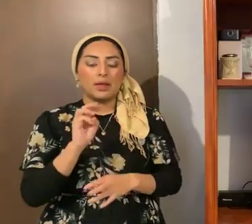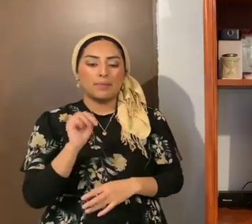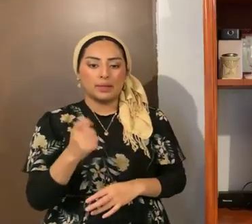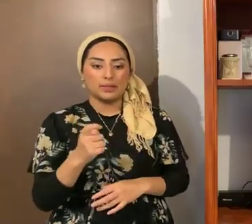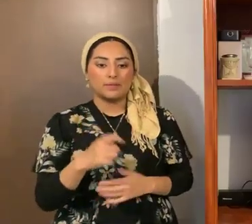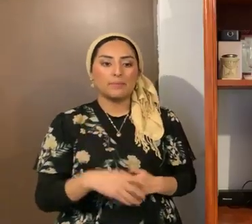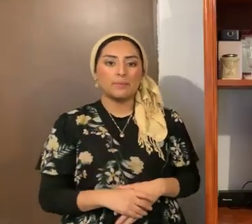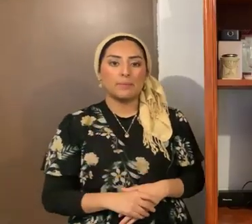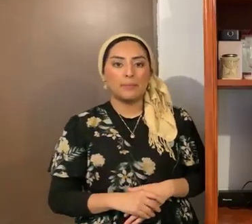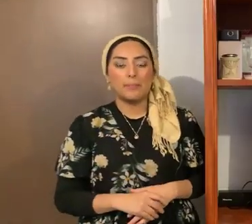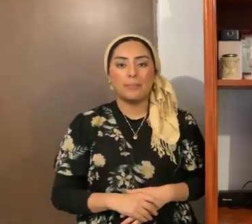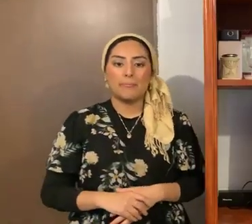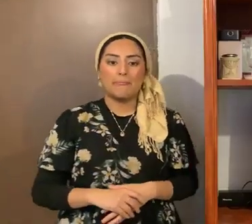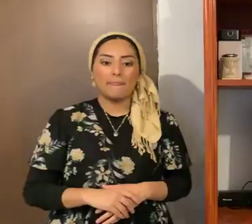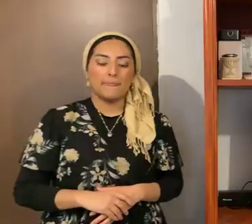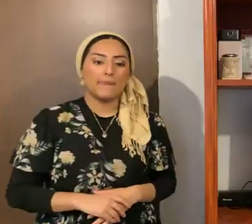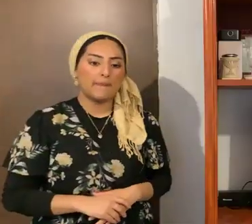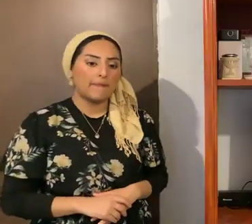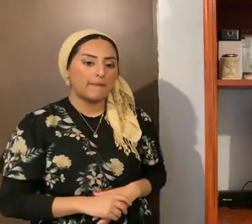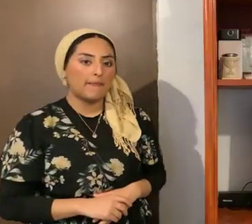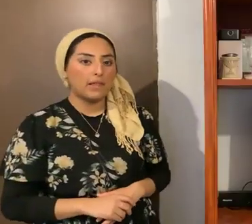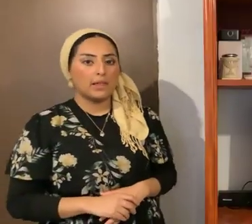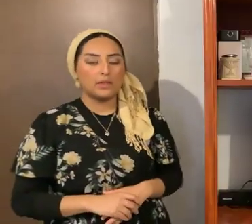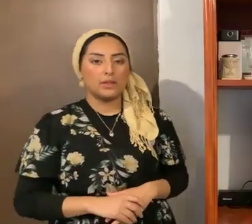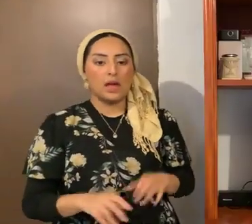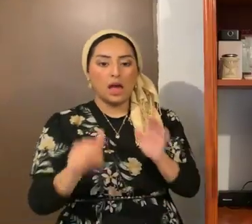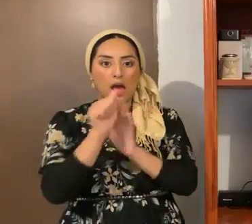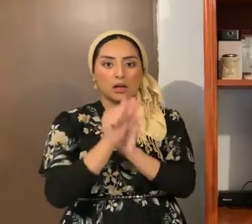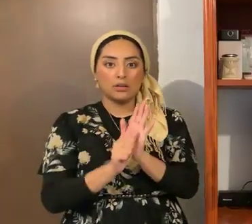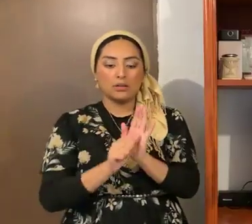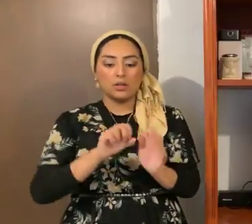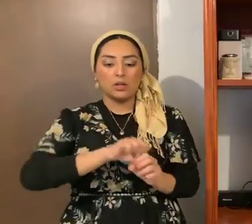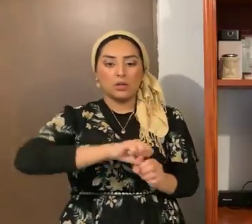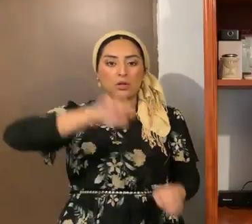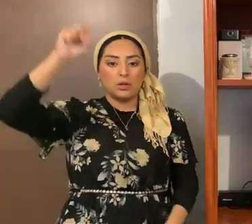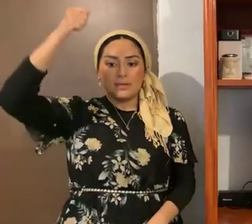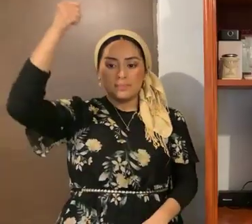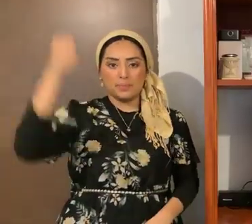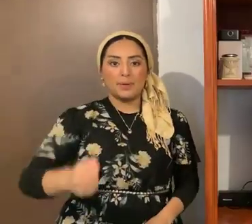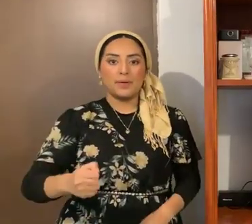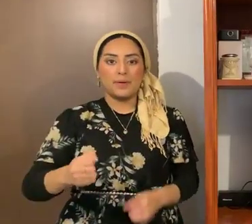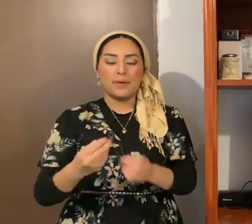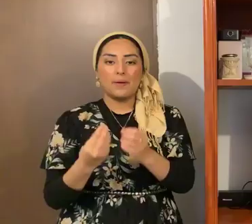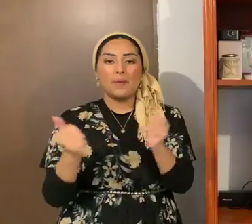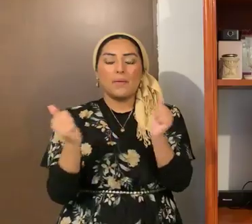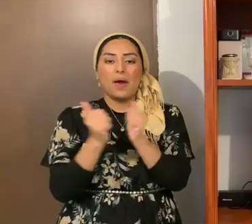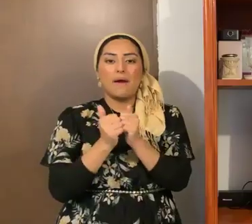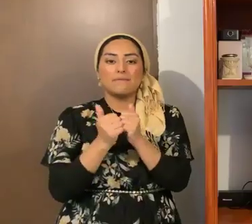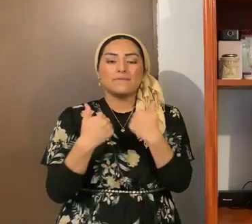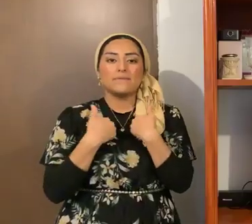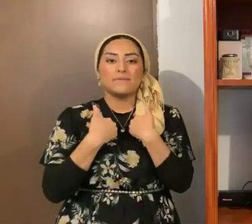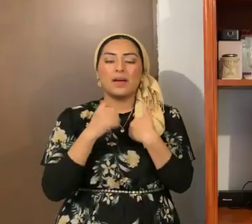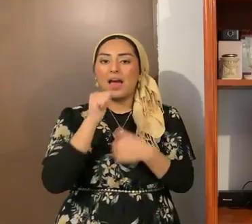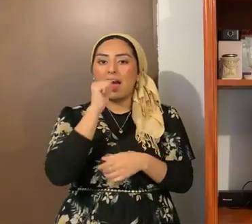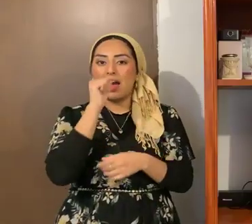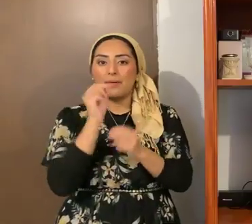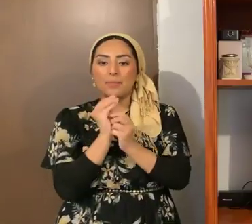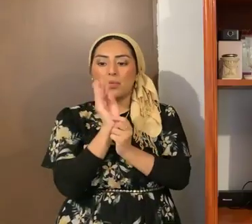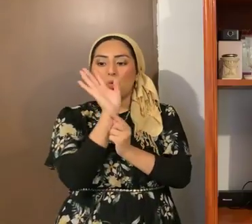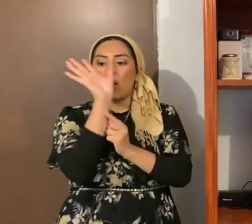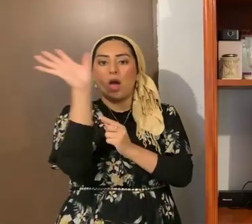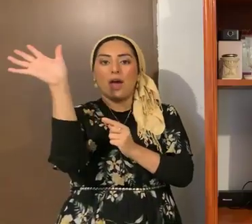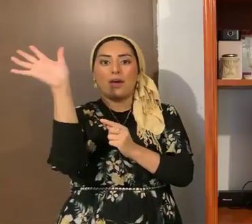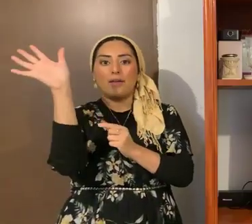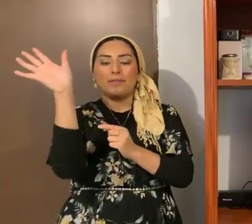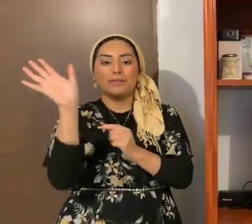www.gozoypaz.mx, que su vara de Aarón es la que florece con almendras. Anótenlo como un recordatorio